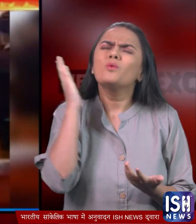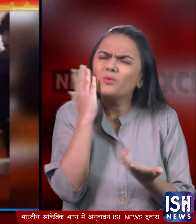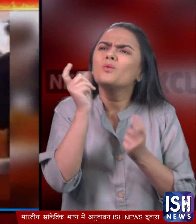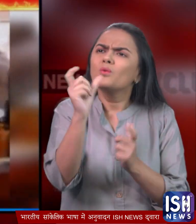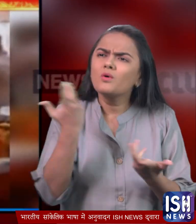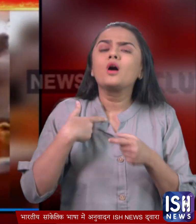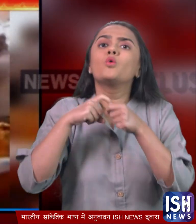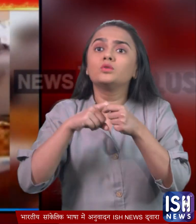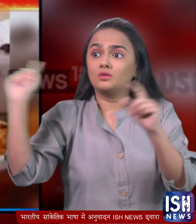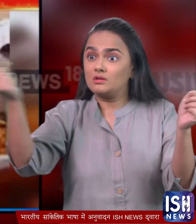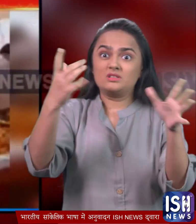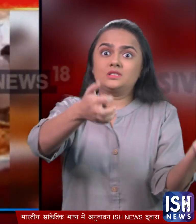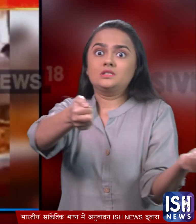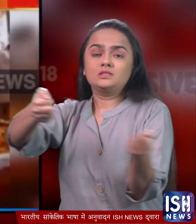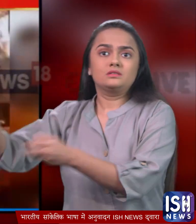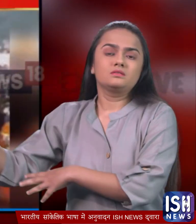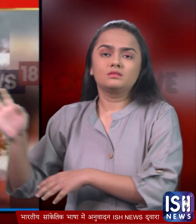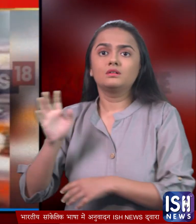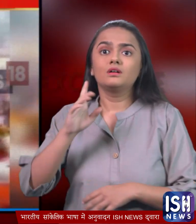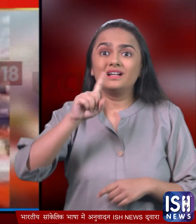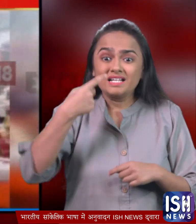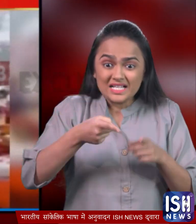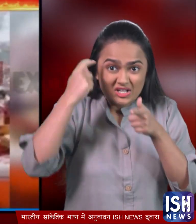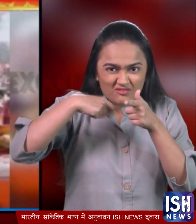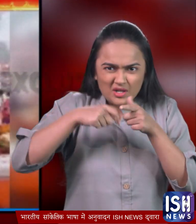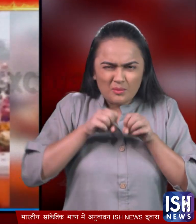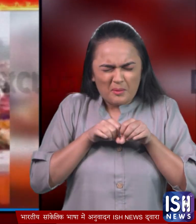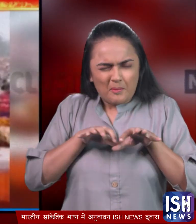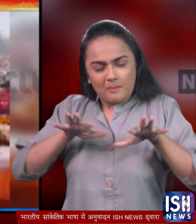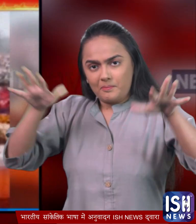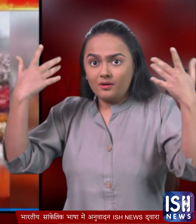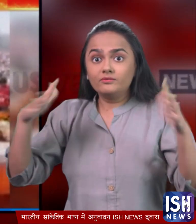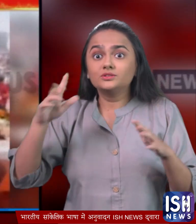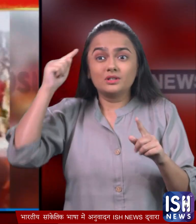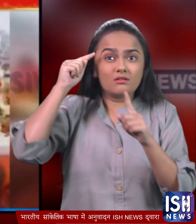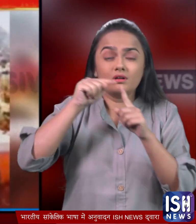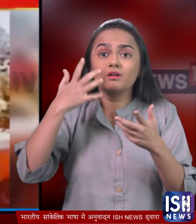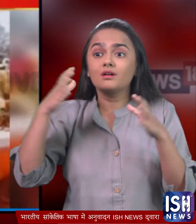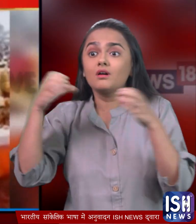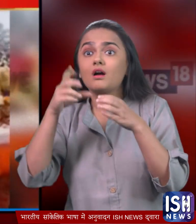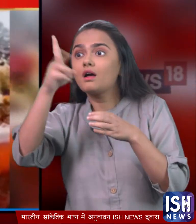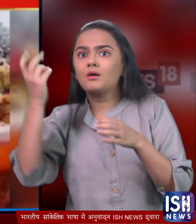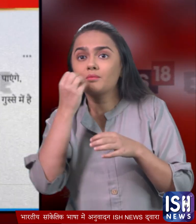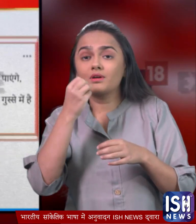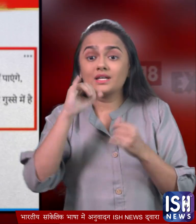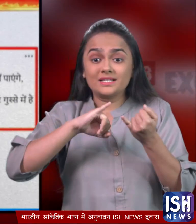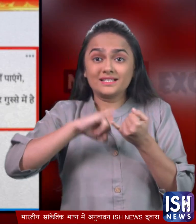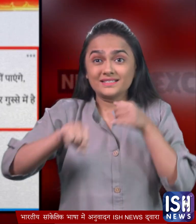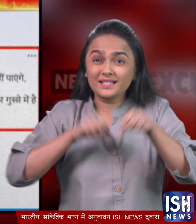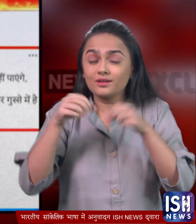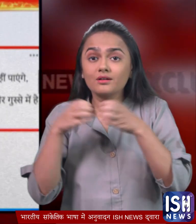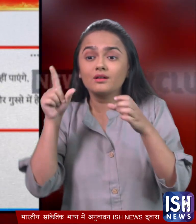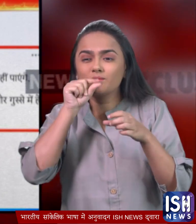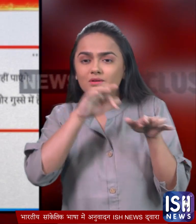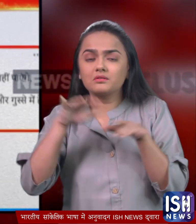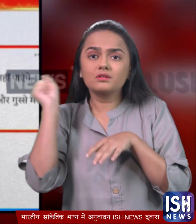अरे क्या हुआ? अरे क्या हुआ? लेकिन इस वीडियो के वायरल होते ही विपक्षी पार्टियां बीजेपी को घेरने में जुट गईं। समाजवादी